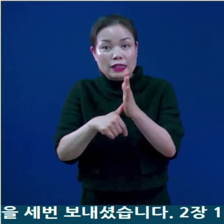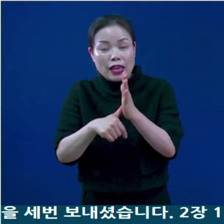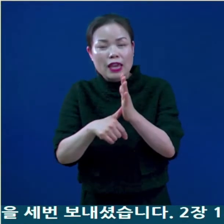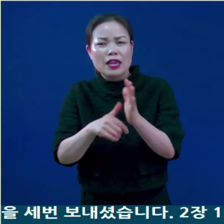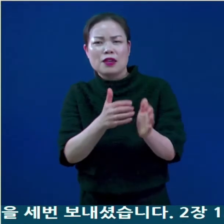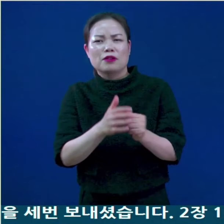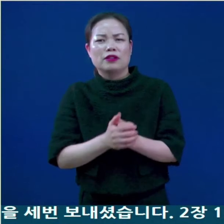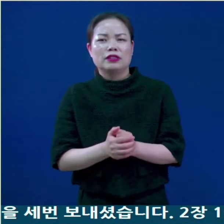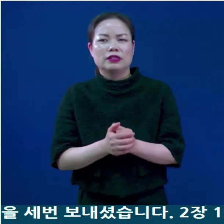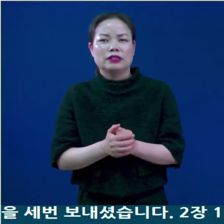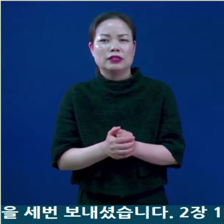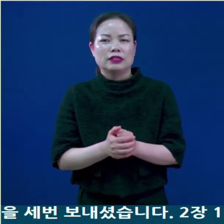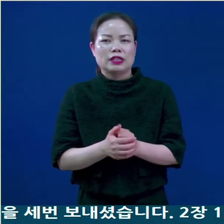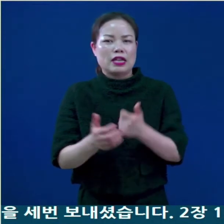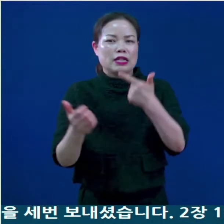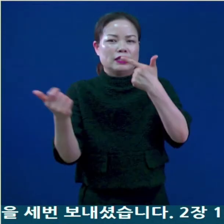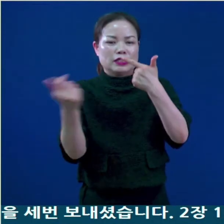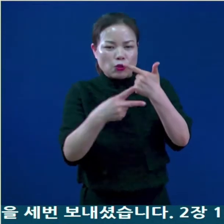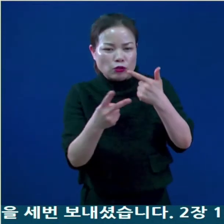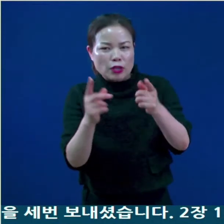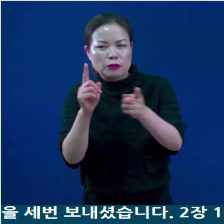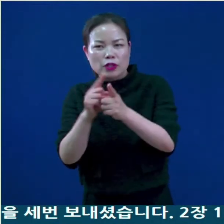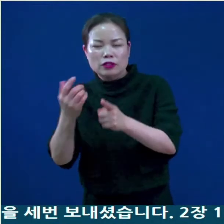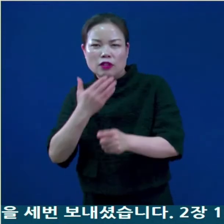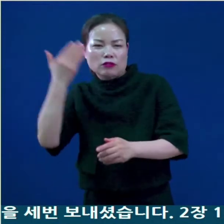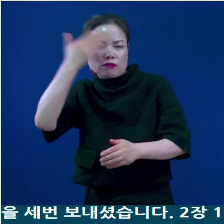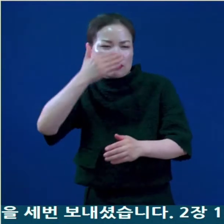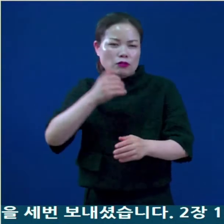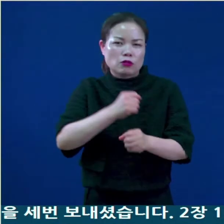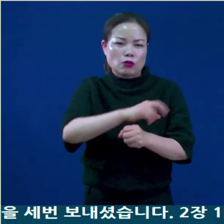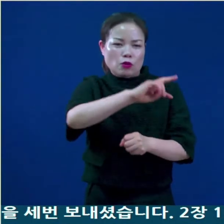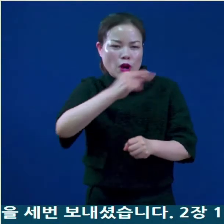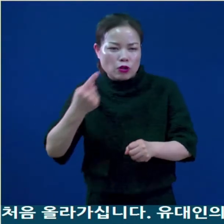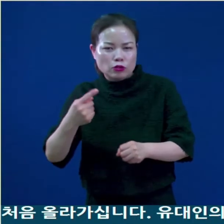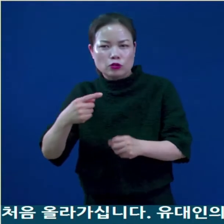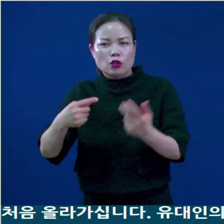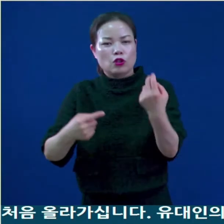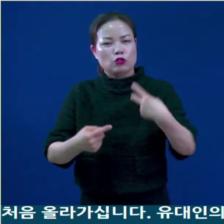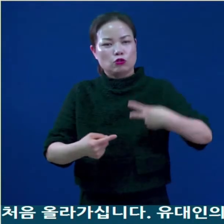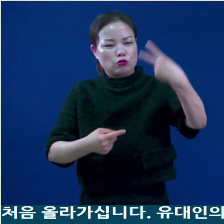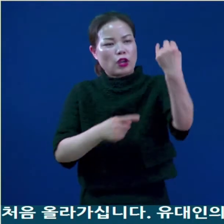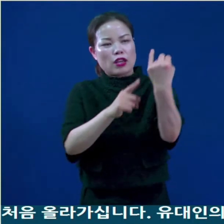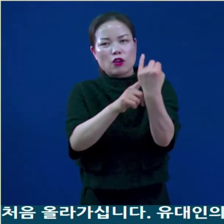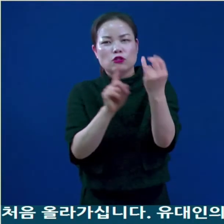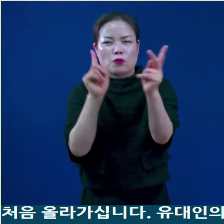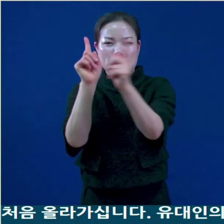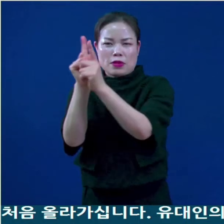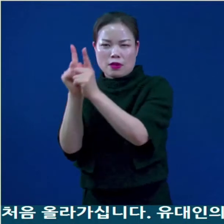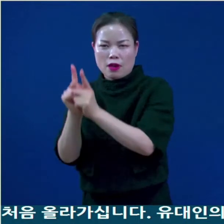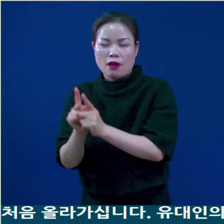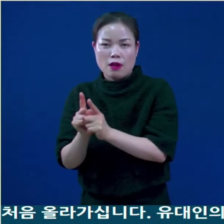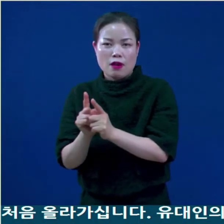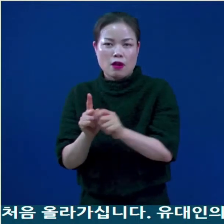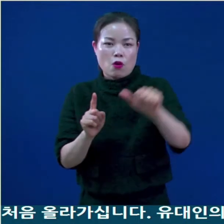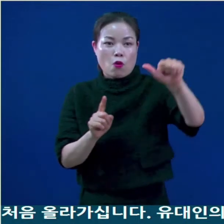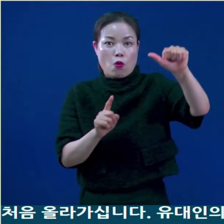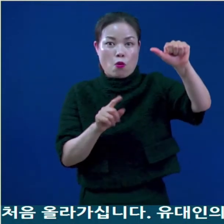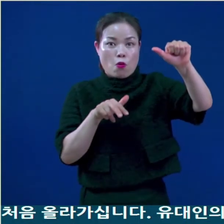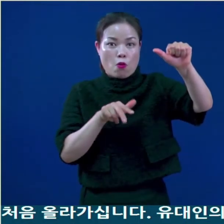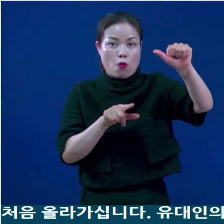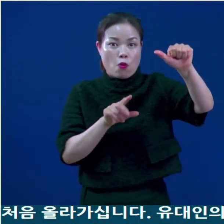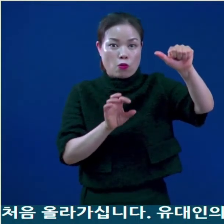올라가셔서 니고데모도 만나고 성전 청결도 하고 돌아오는 길에 수가성 여인도 만나고 그러는 거예요. 5장에